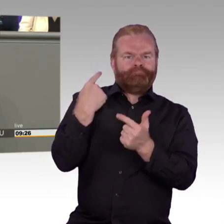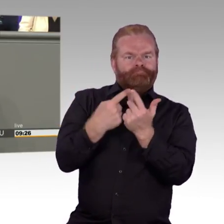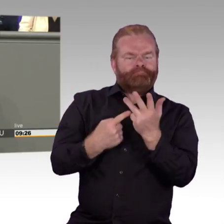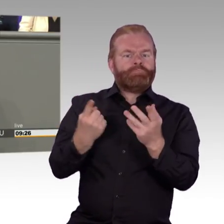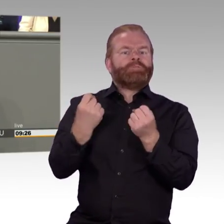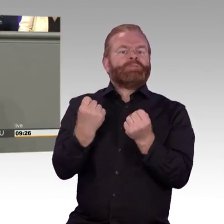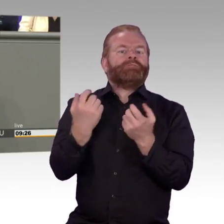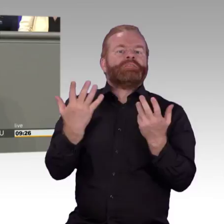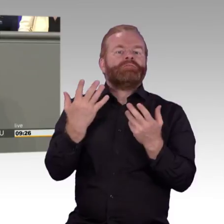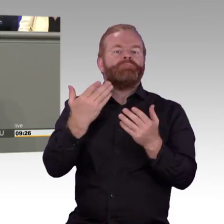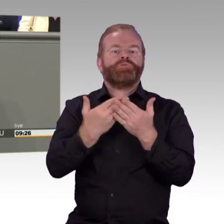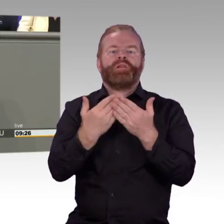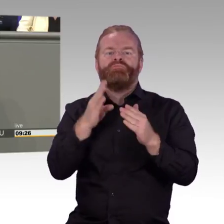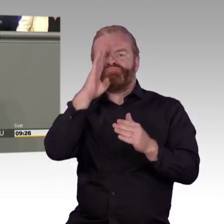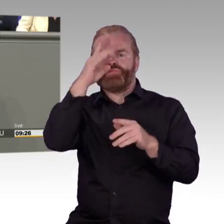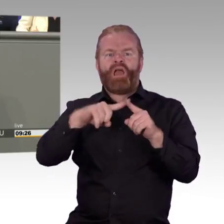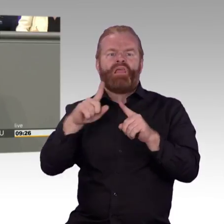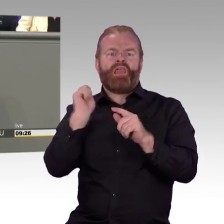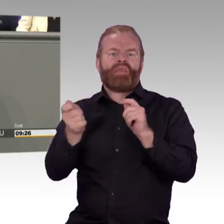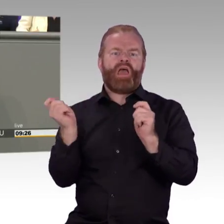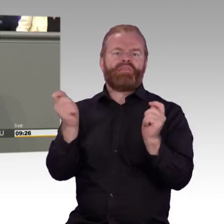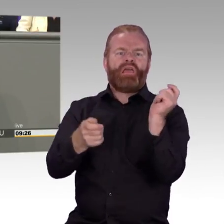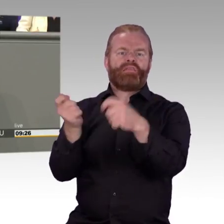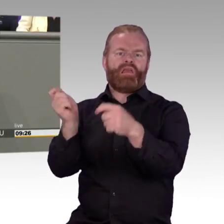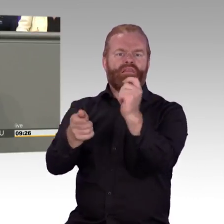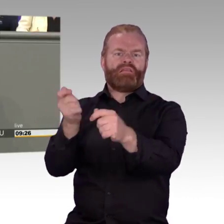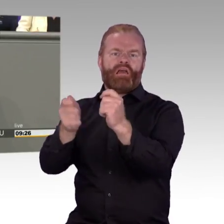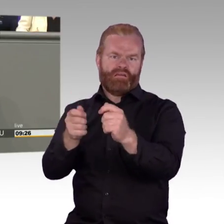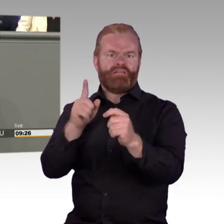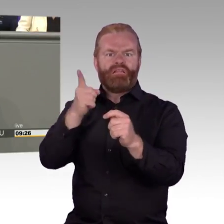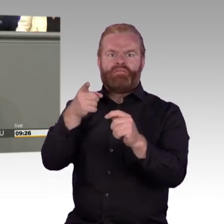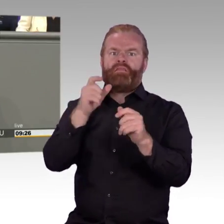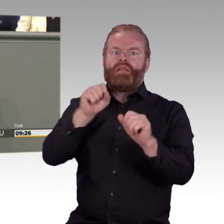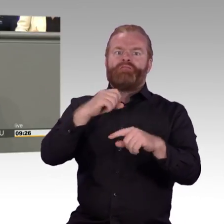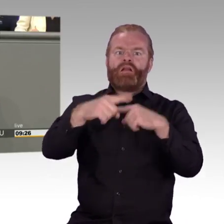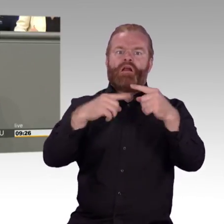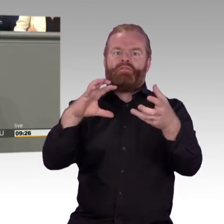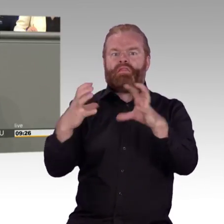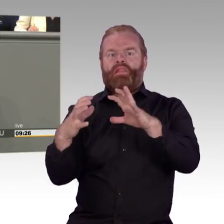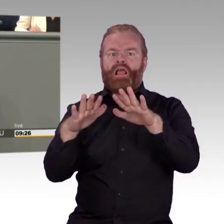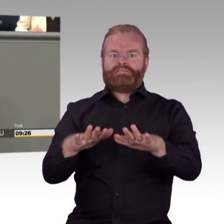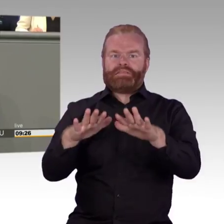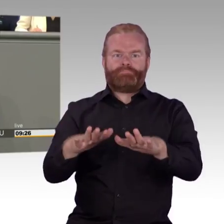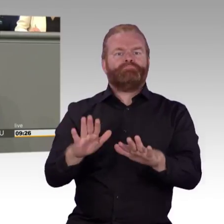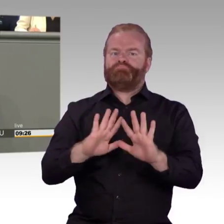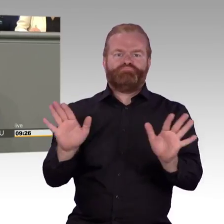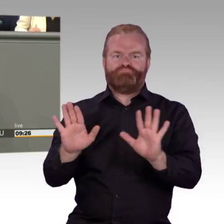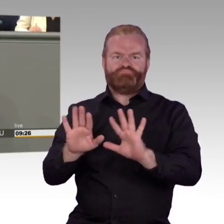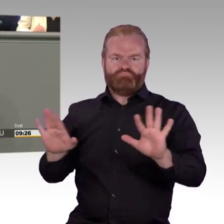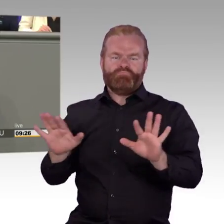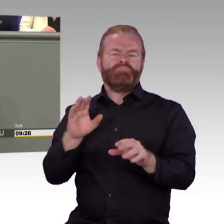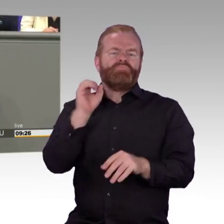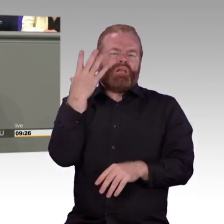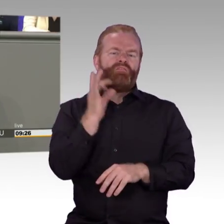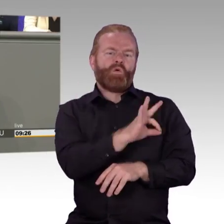darüber entscheiden, ob Sie auf der Liste bleiben. Das ist fair für die Unternehmen, weil Sie wissen, ab jetzt gilt es